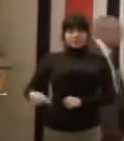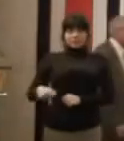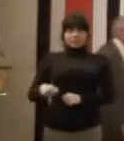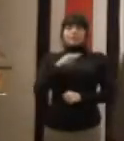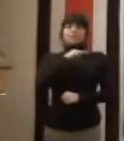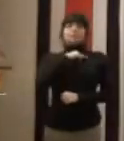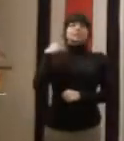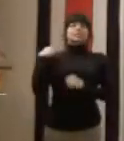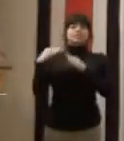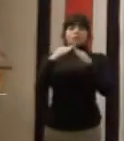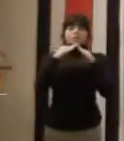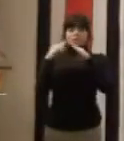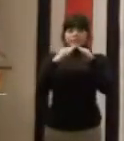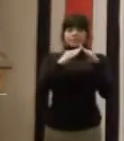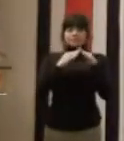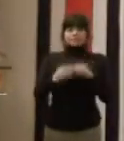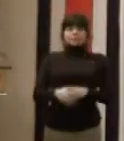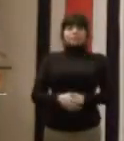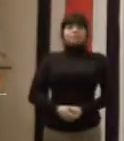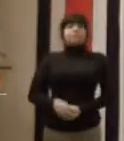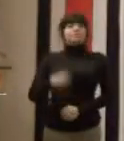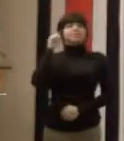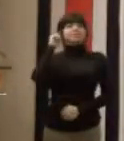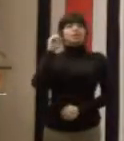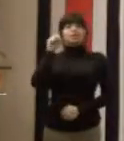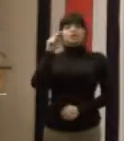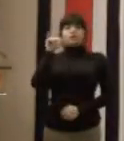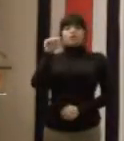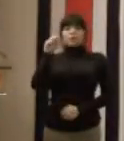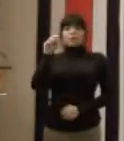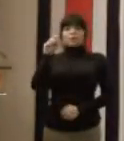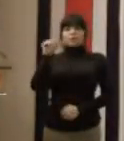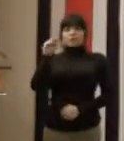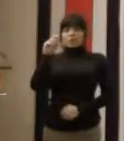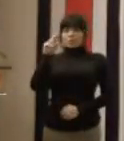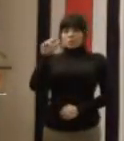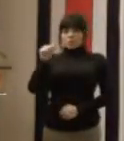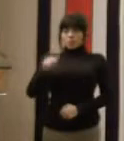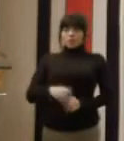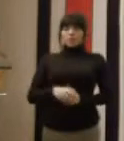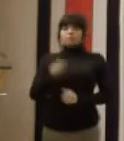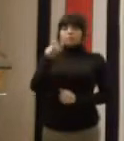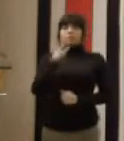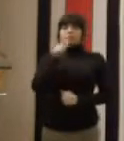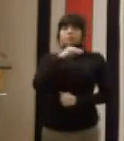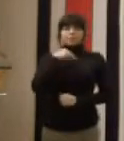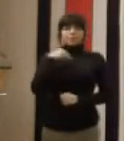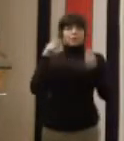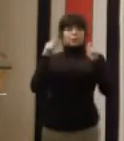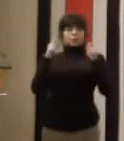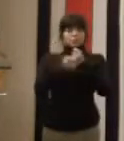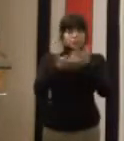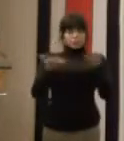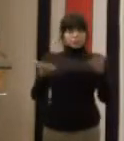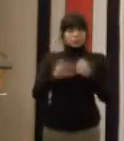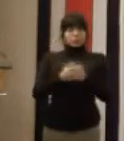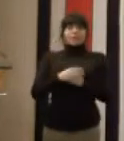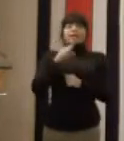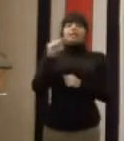y Ministro de Hacienda, la señora Sonia Marta Mora Escalante, Ministra de Educación Pública,